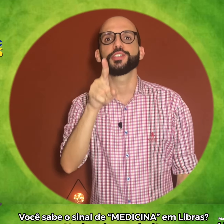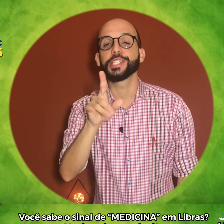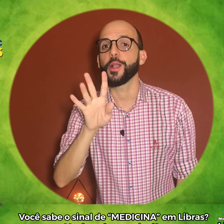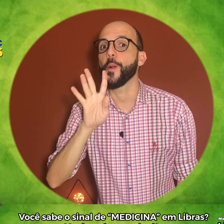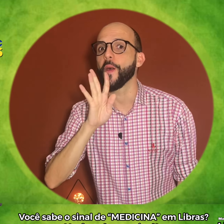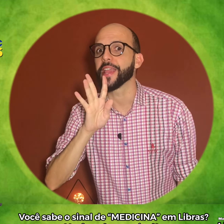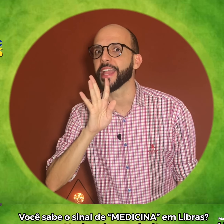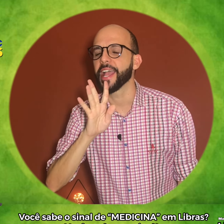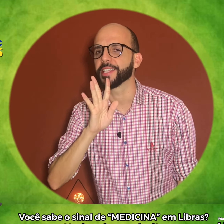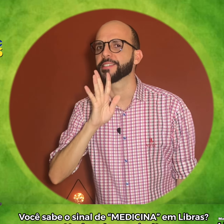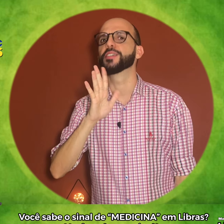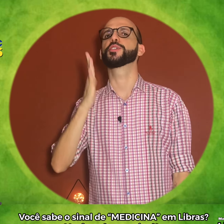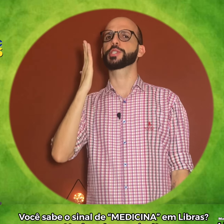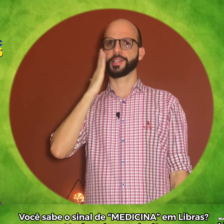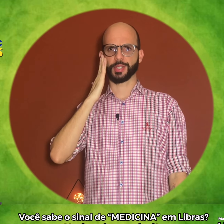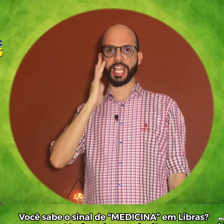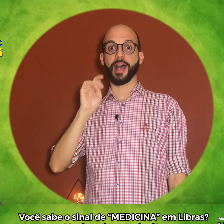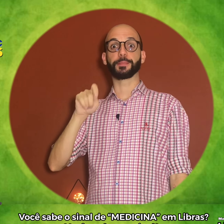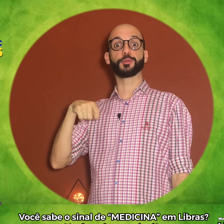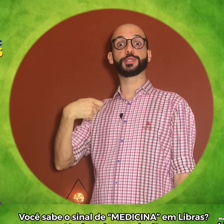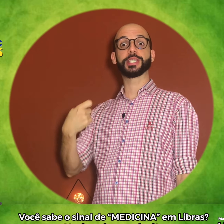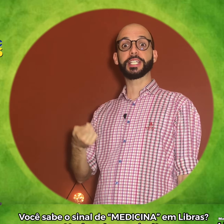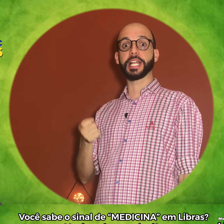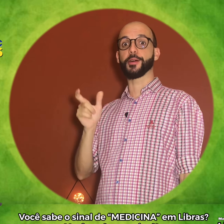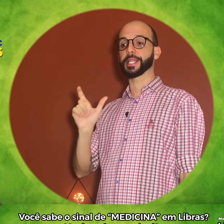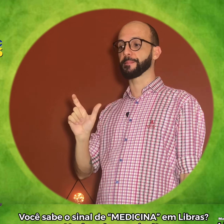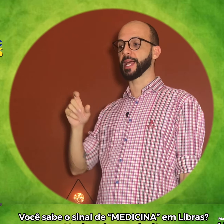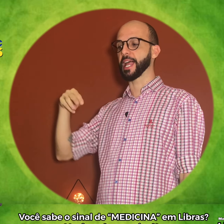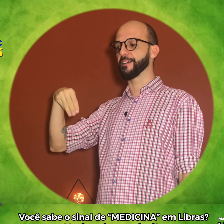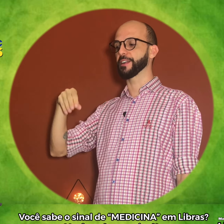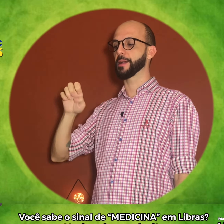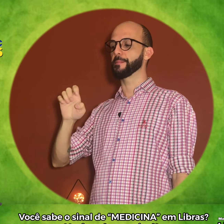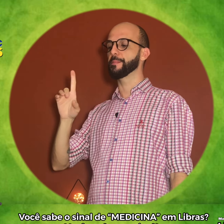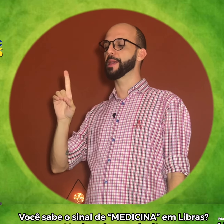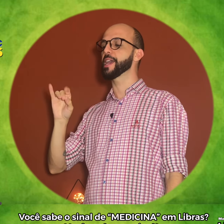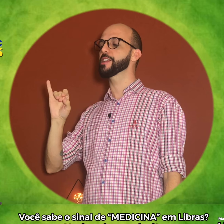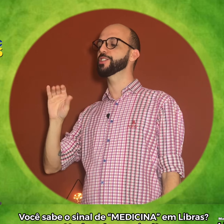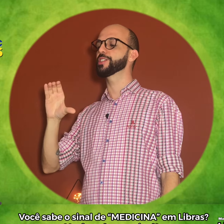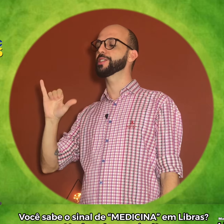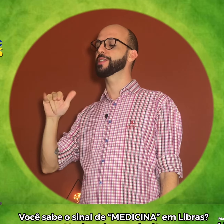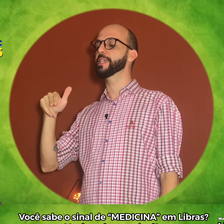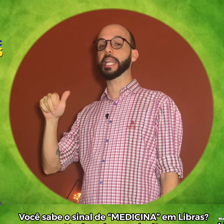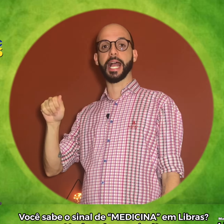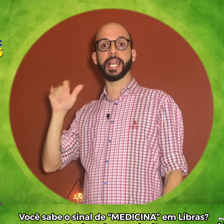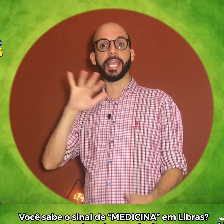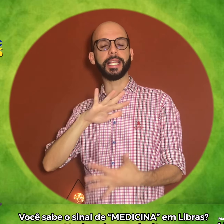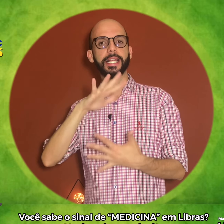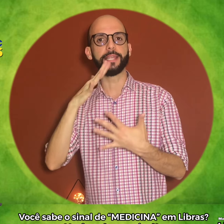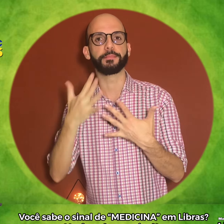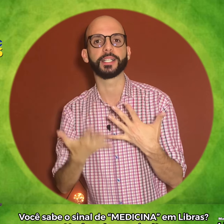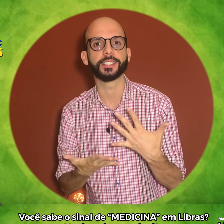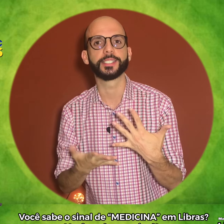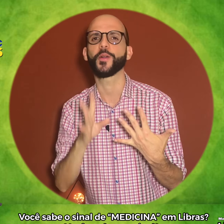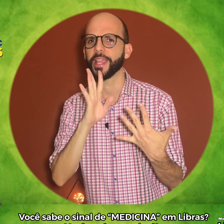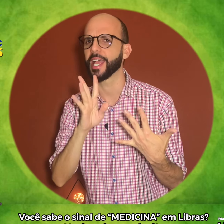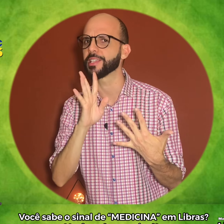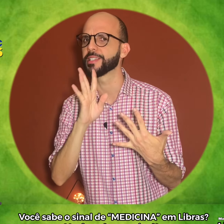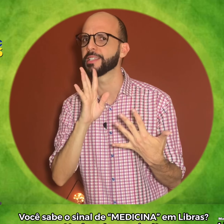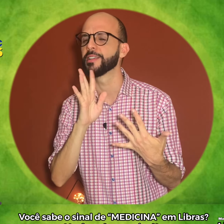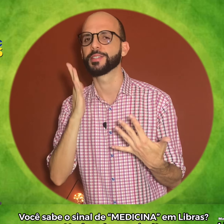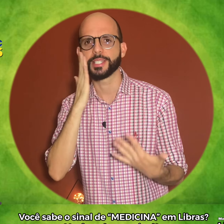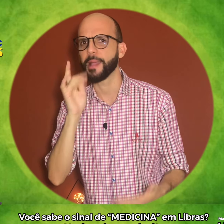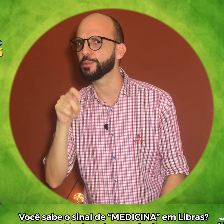Você conhece, você sabe o sinal da palavra medicina em Libras? Você